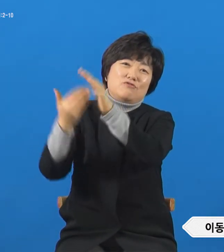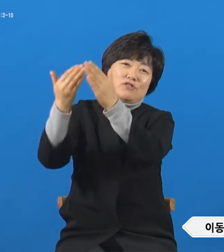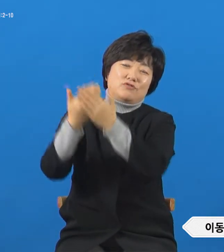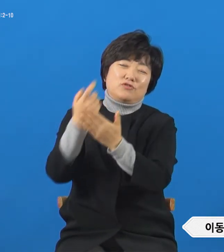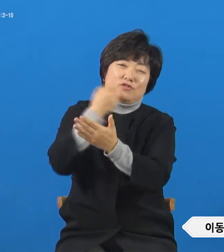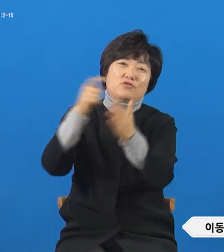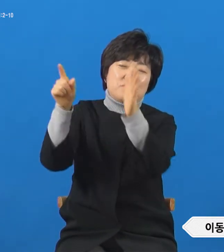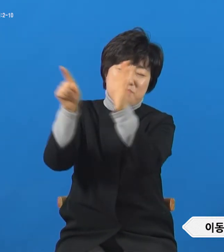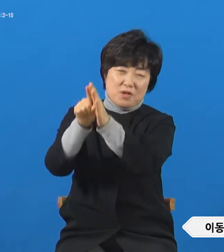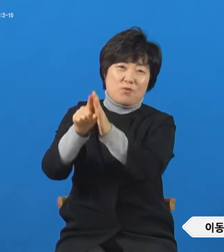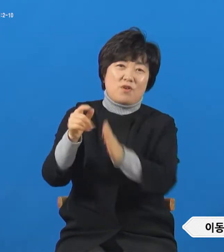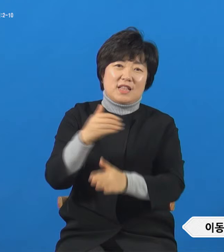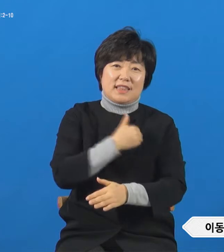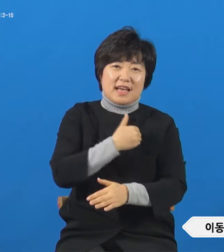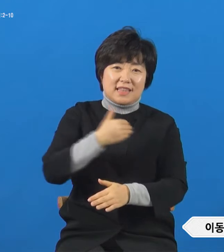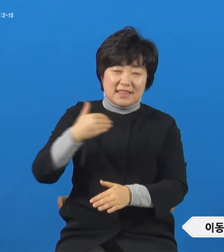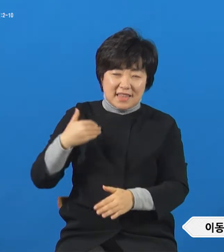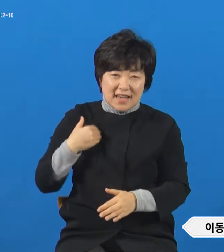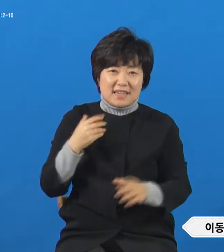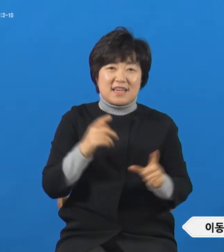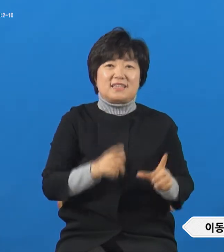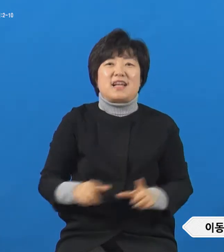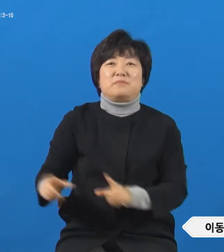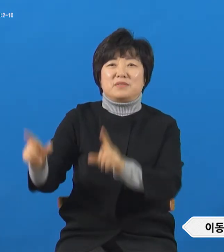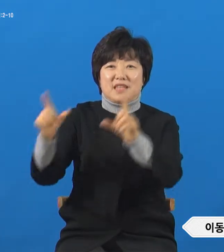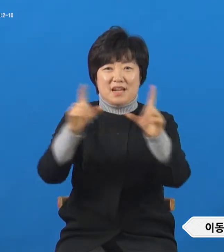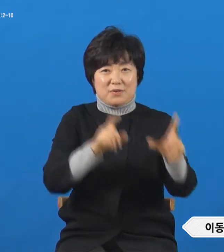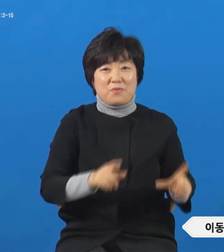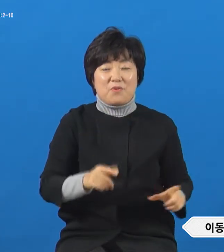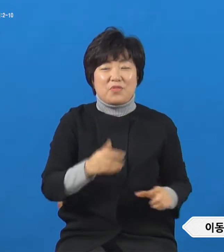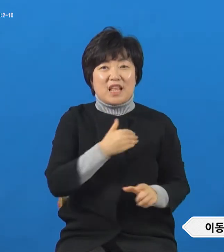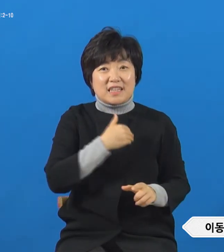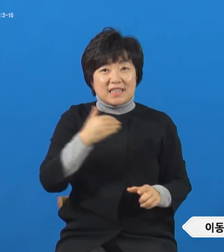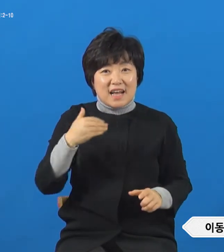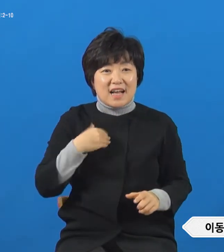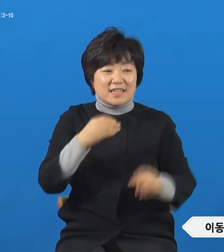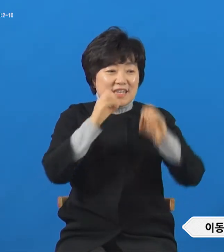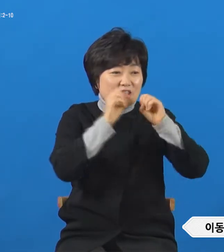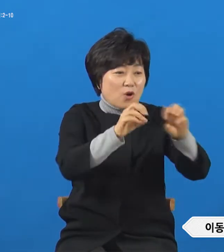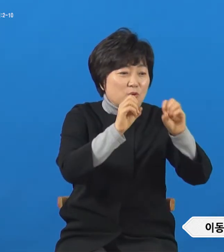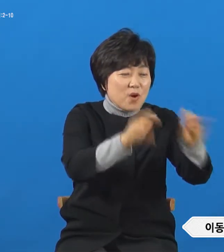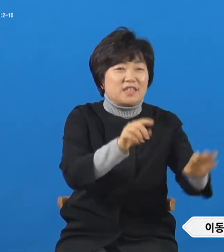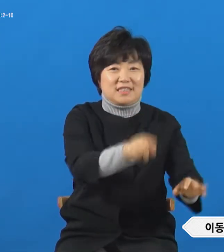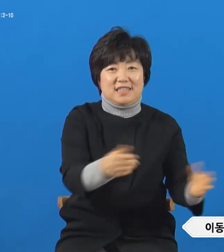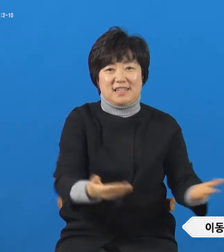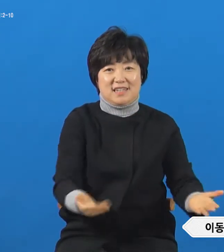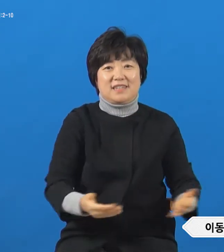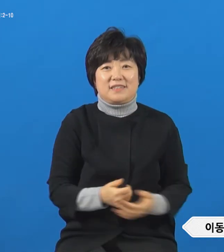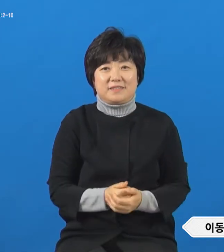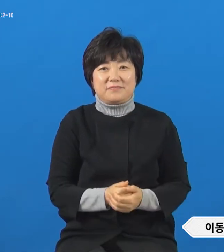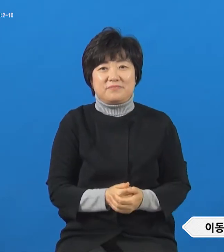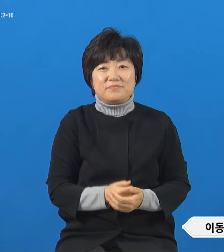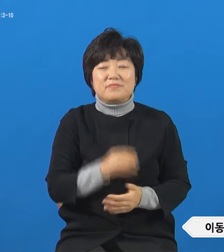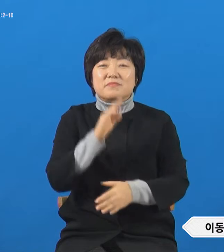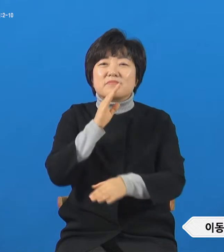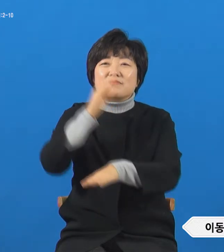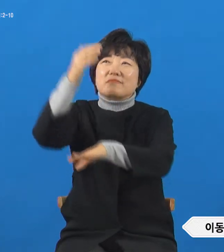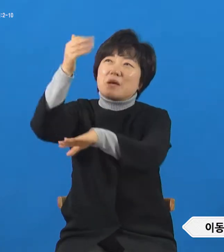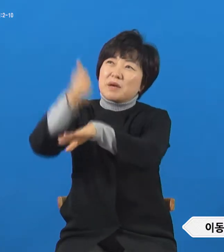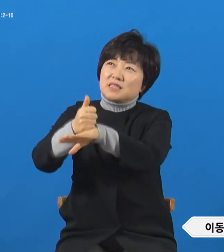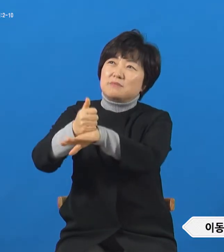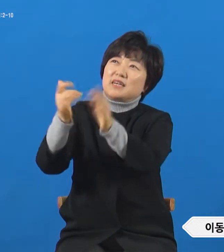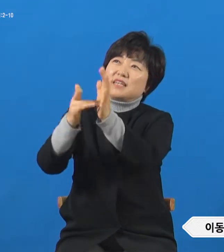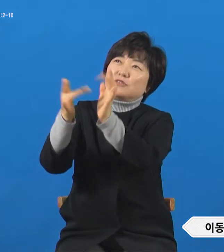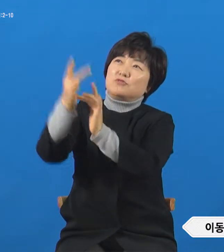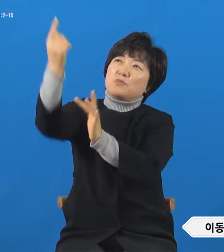때문에 우리는 당당하게 삶을 살고 당당하게 선교하고 사는 것. 이것이